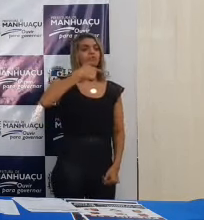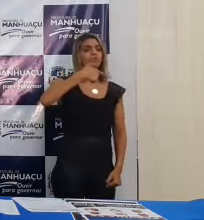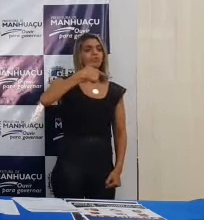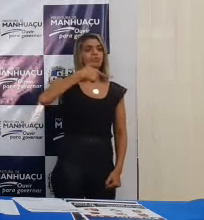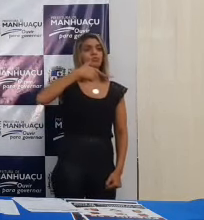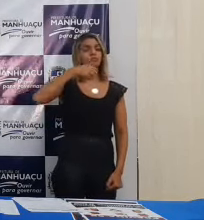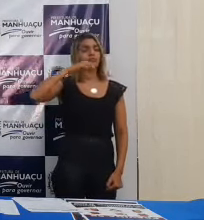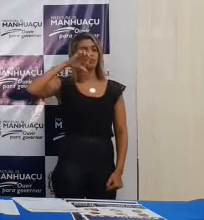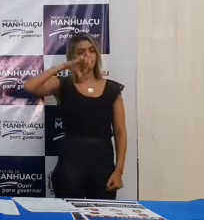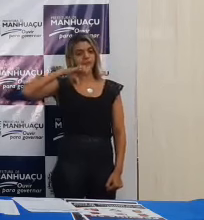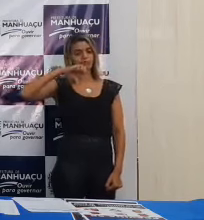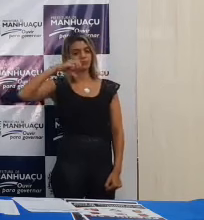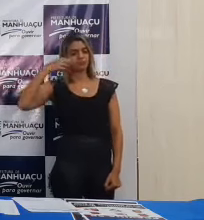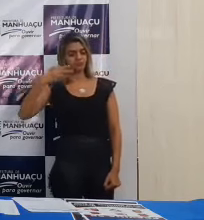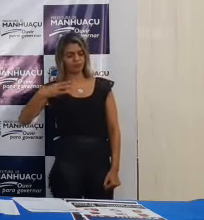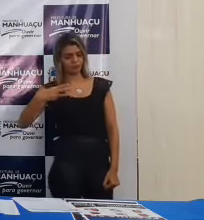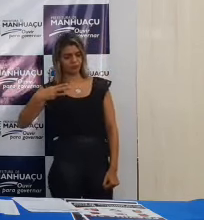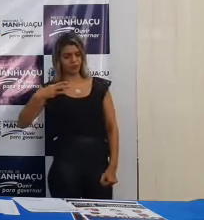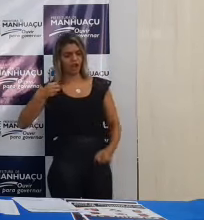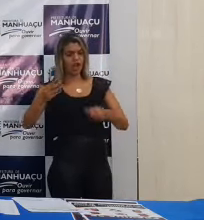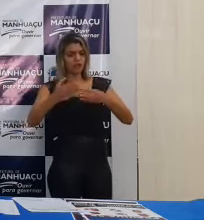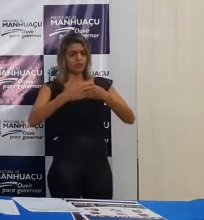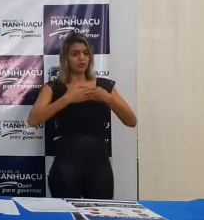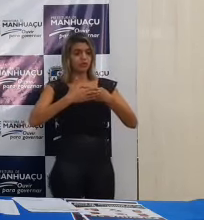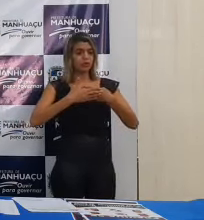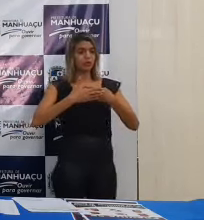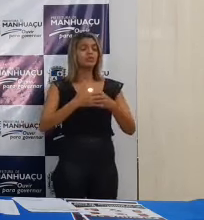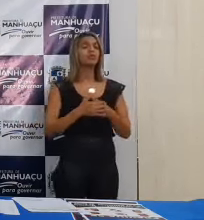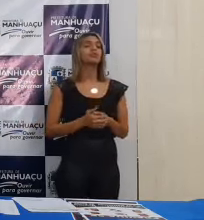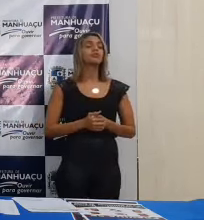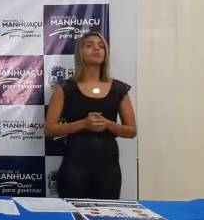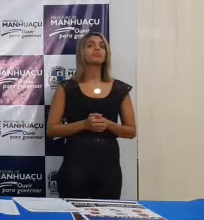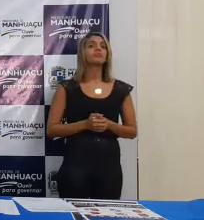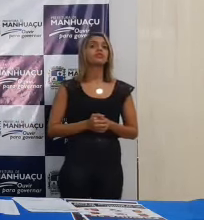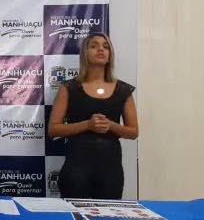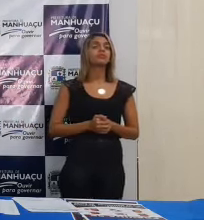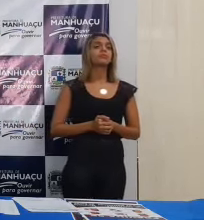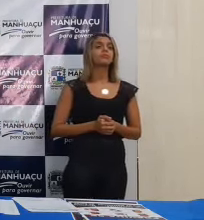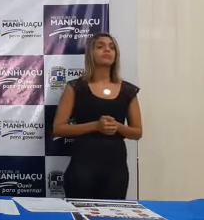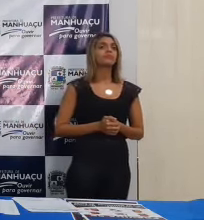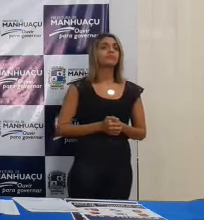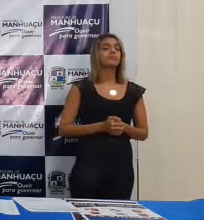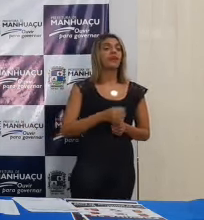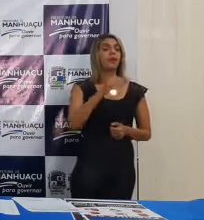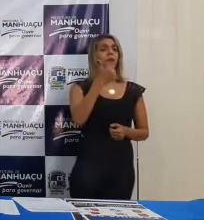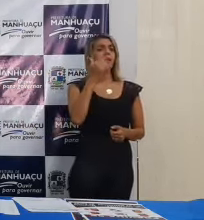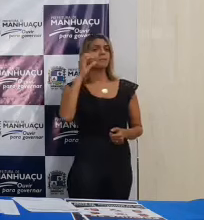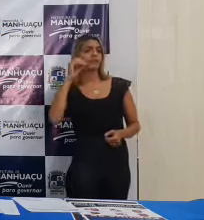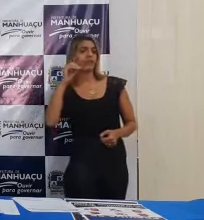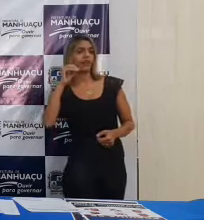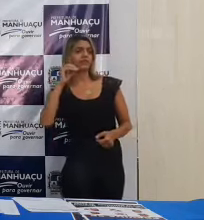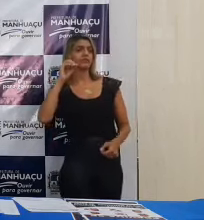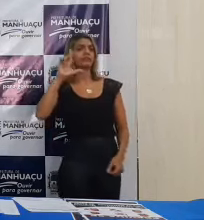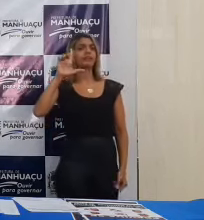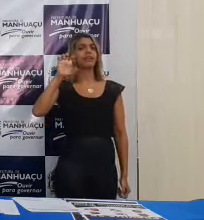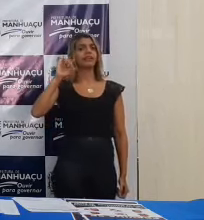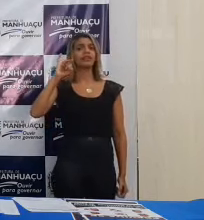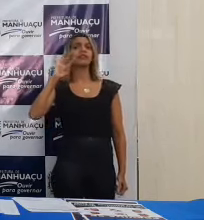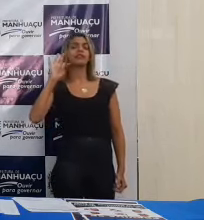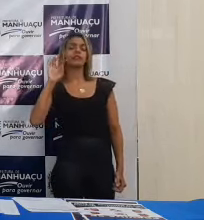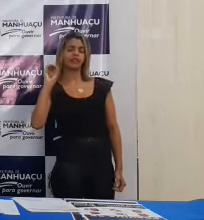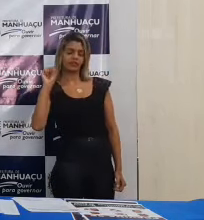ele chegou à totalidade. A proposta foi de fechamento, como defendeu o administrador da UTI, o